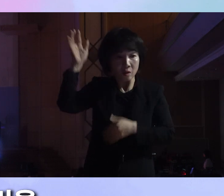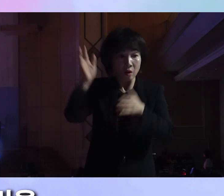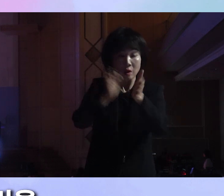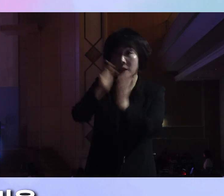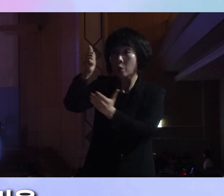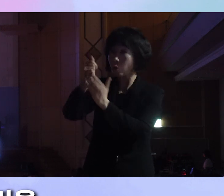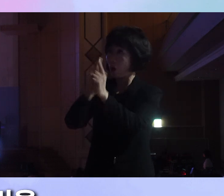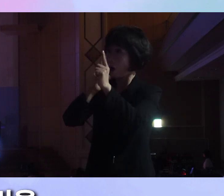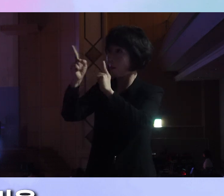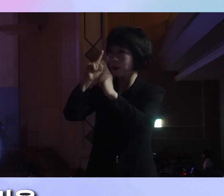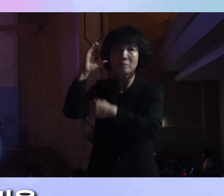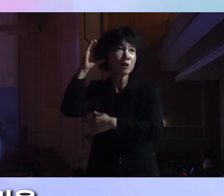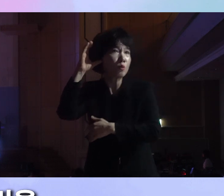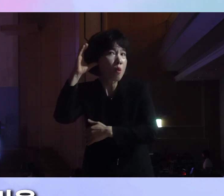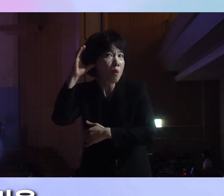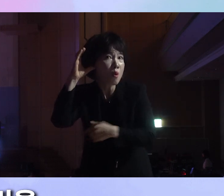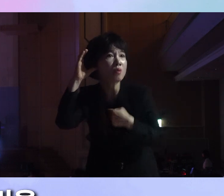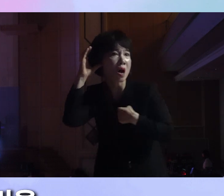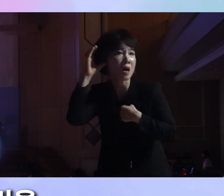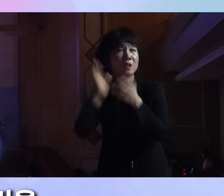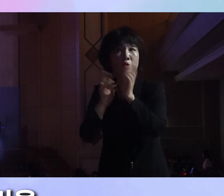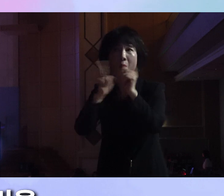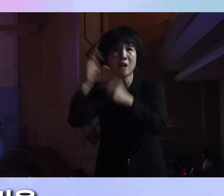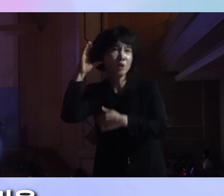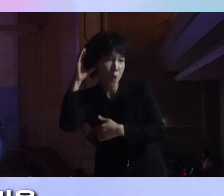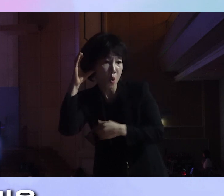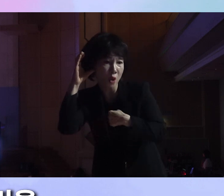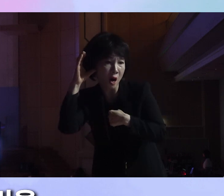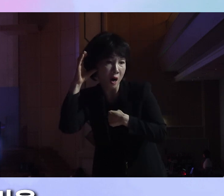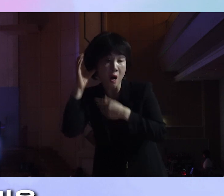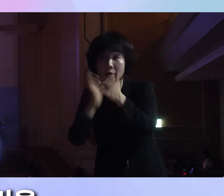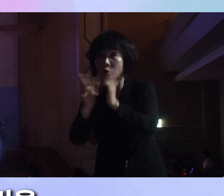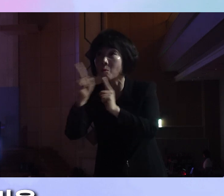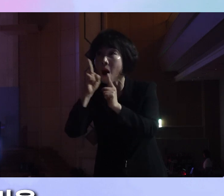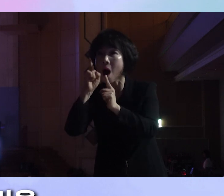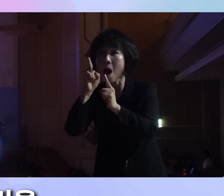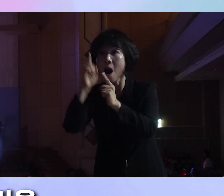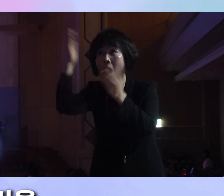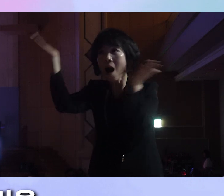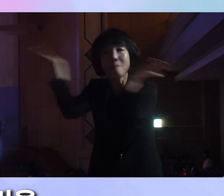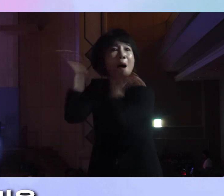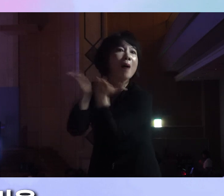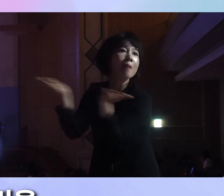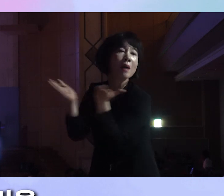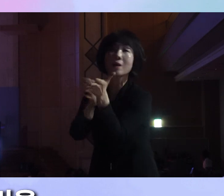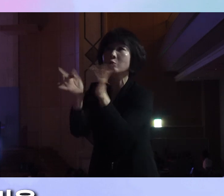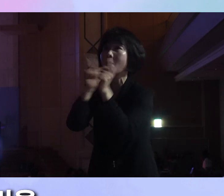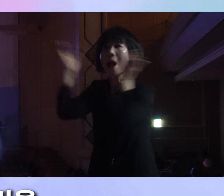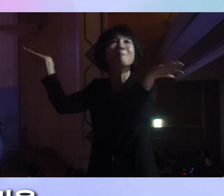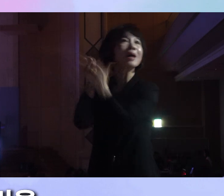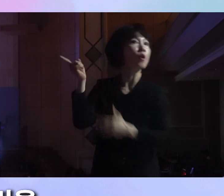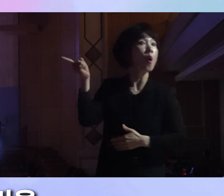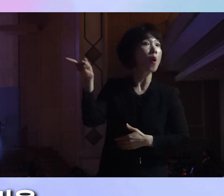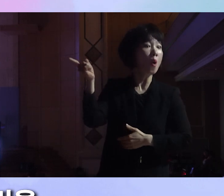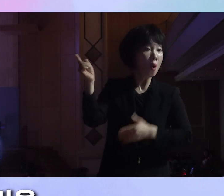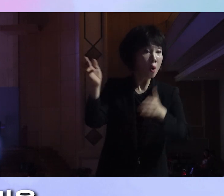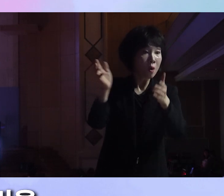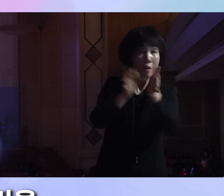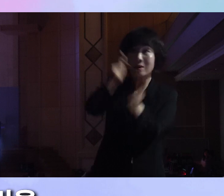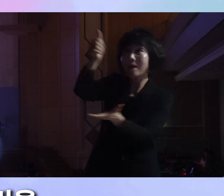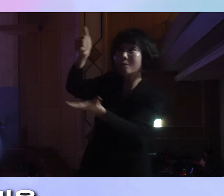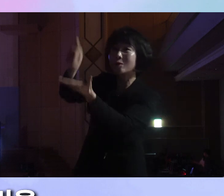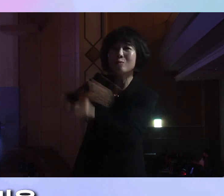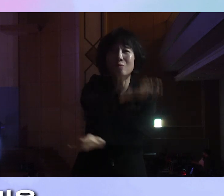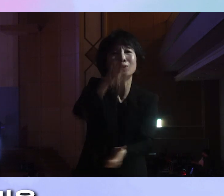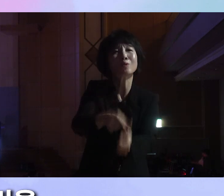예수의 말씀을 들으면서. 그의 말은 틀린 게 하나도 없었어. 예수는